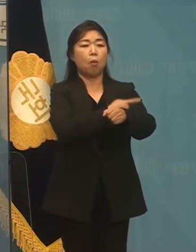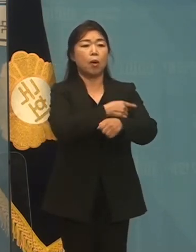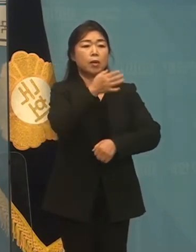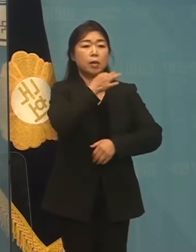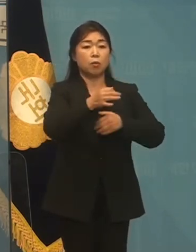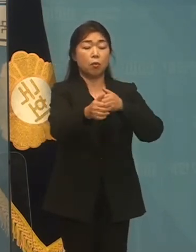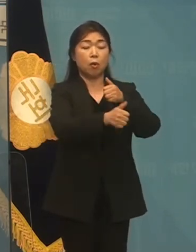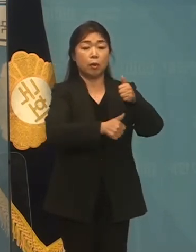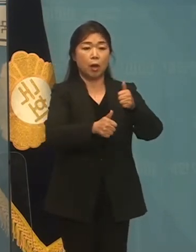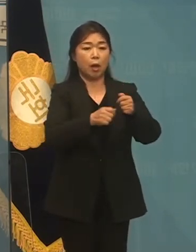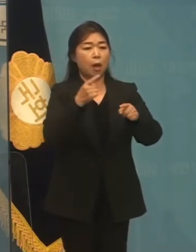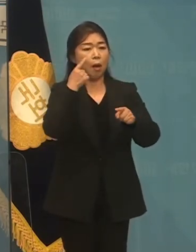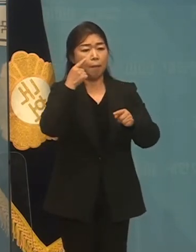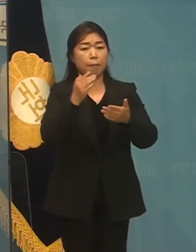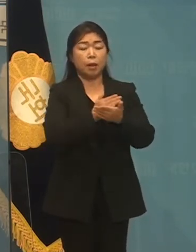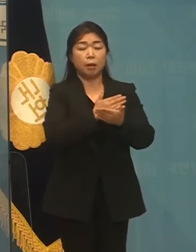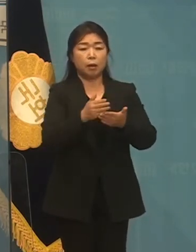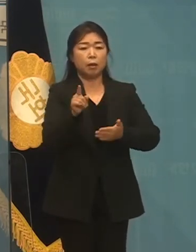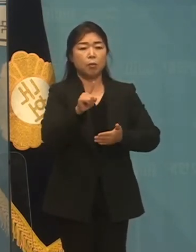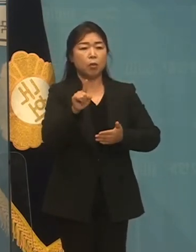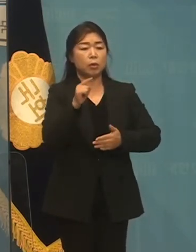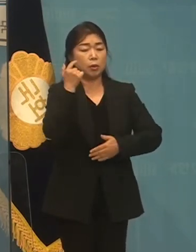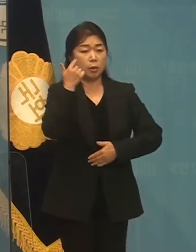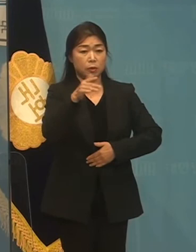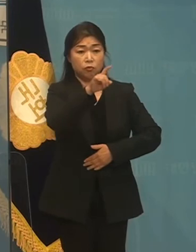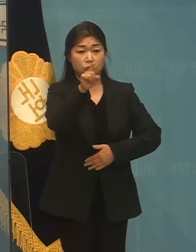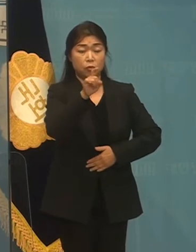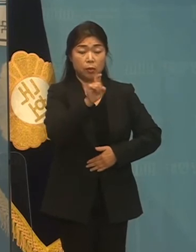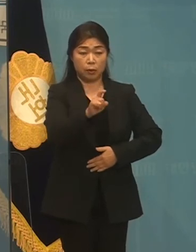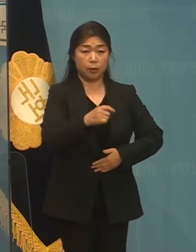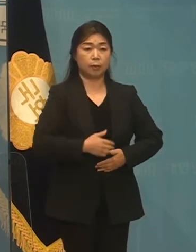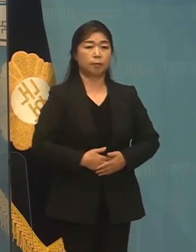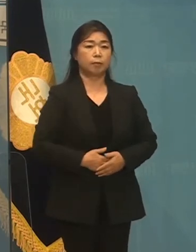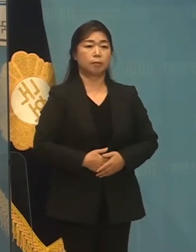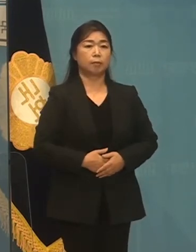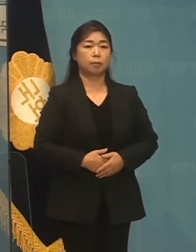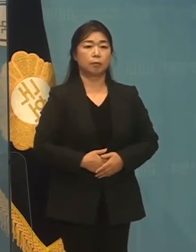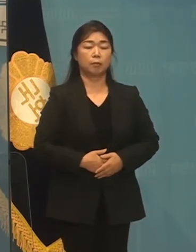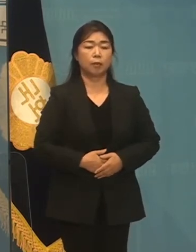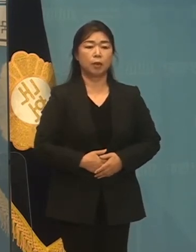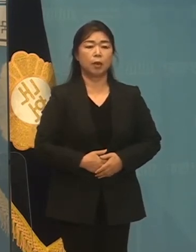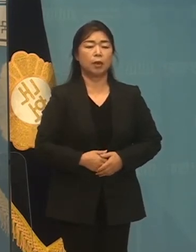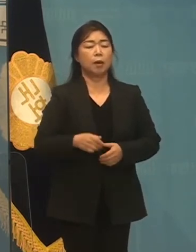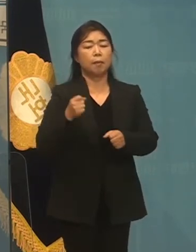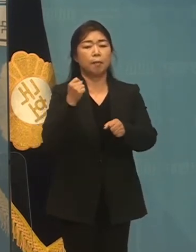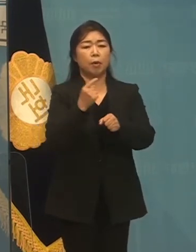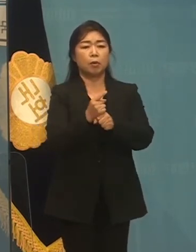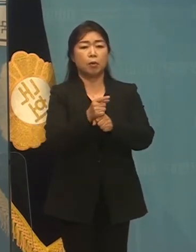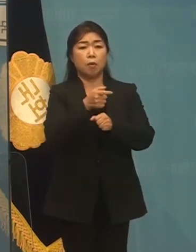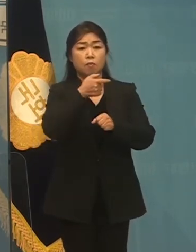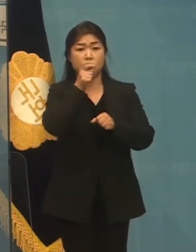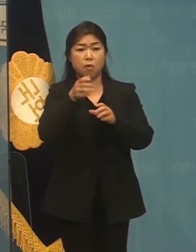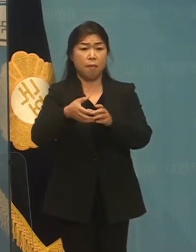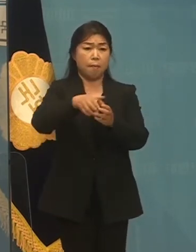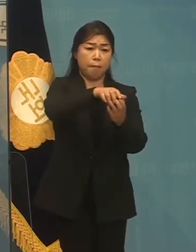판단이 어떤 신뢰를 가질 수 있을지 의문입니다. 엎질러진 물인